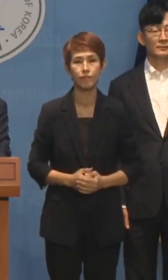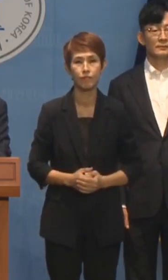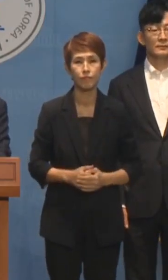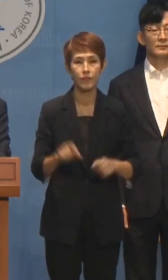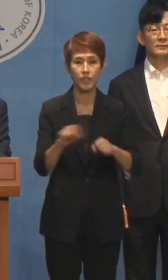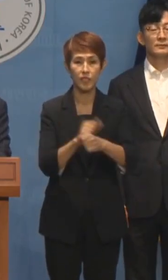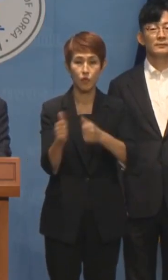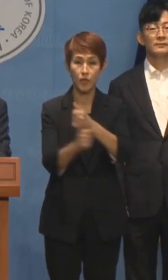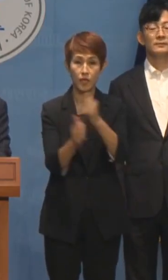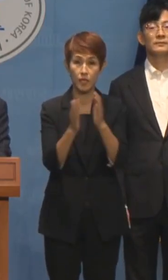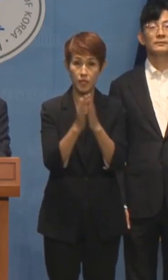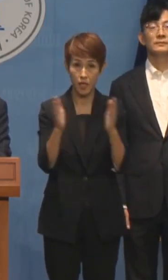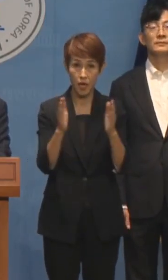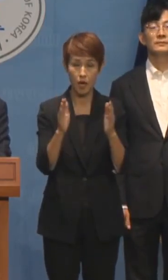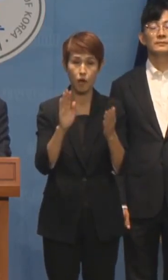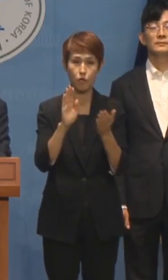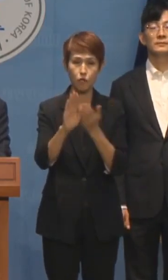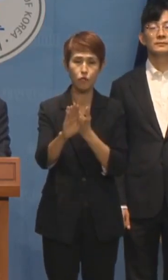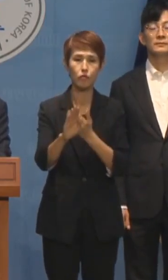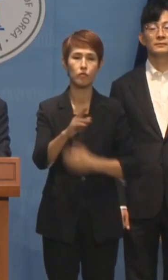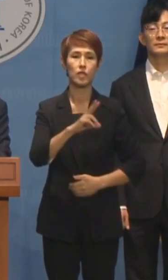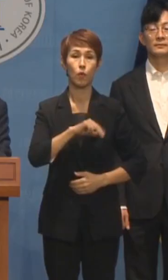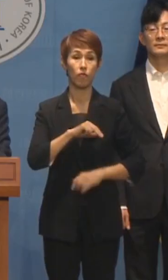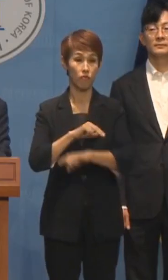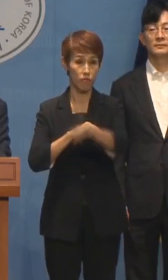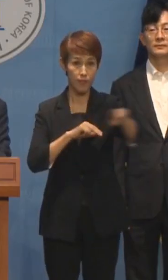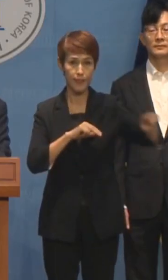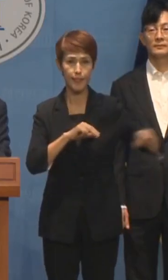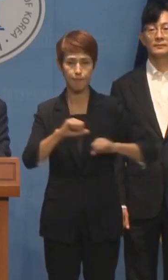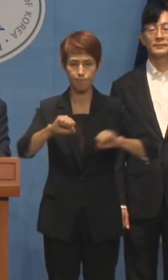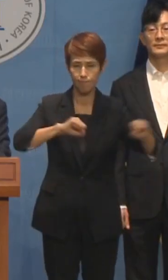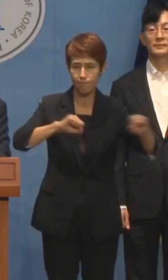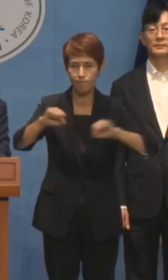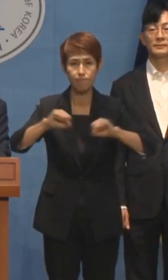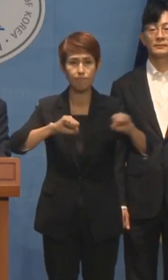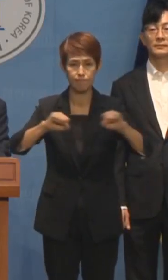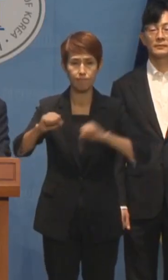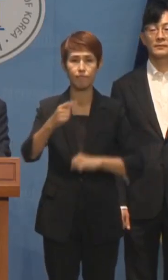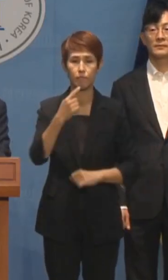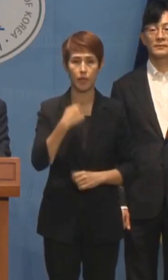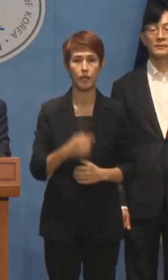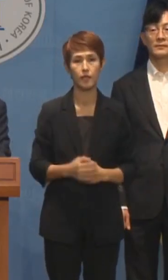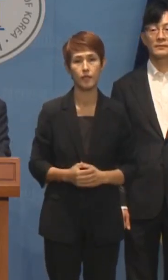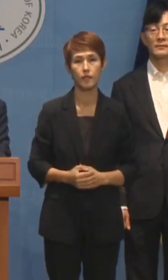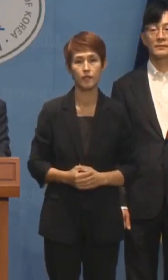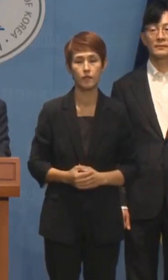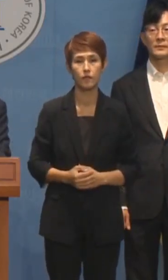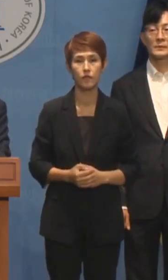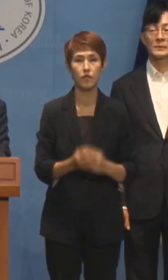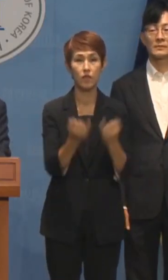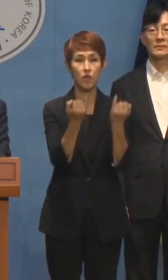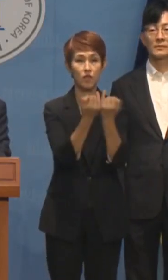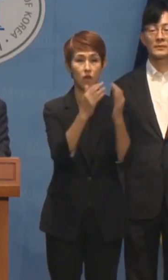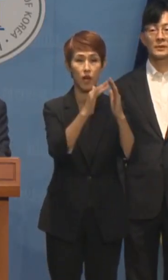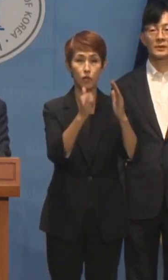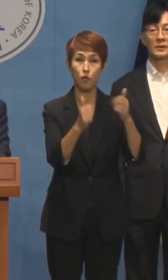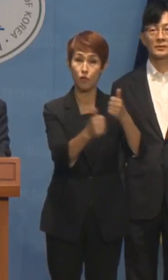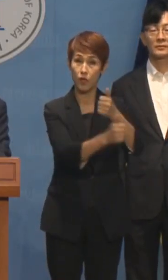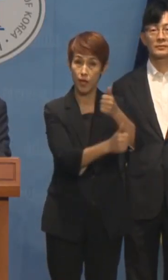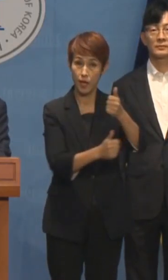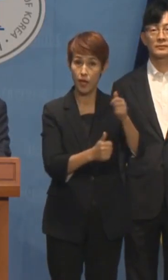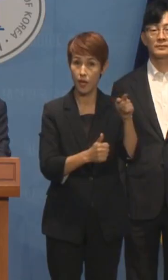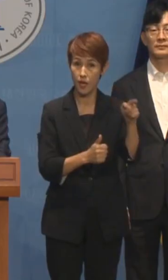특위 출범과 동시에 소속 의원들께서 앞장섰으며 특히 최근